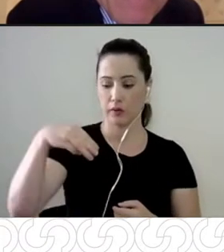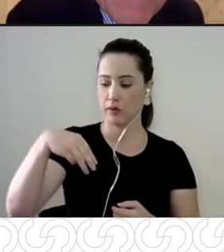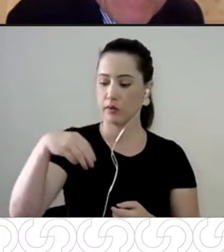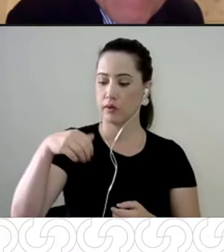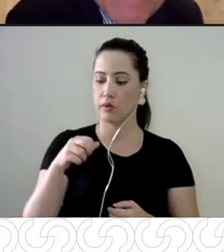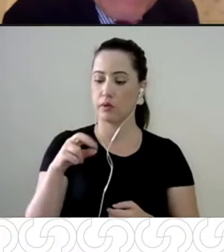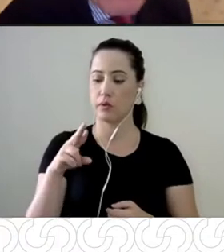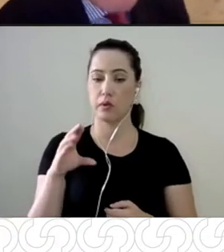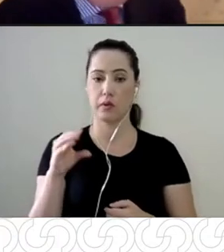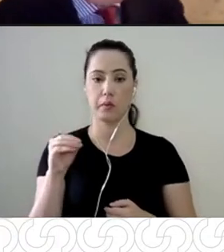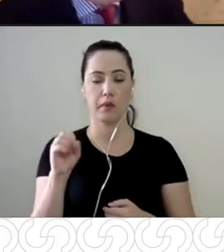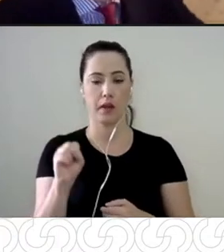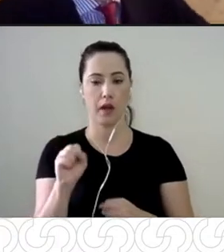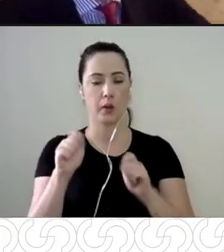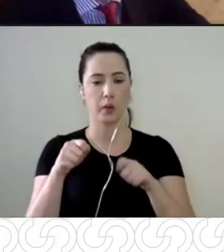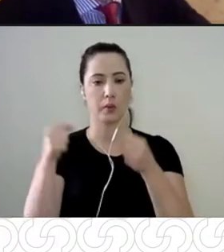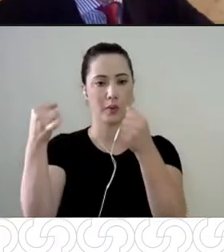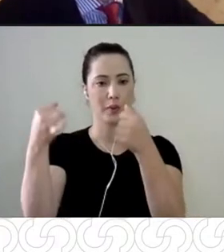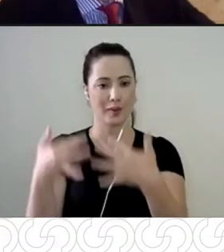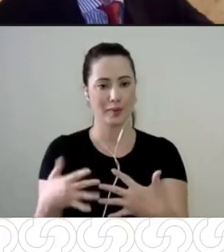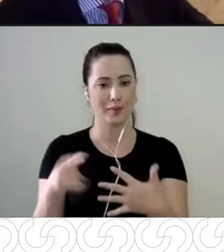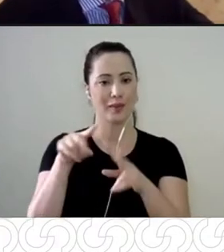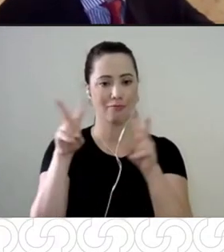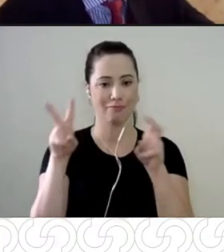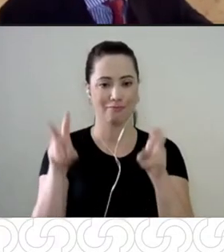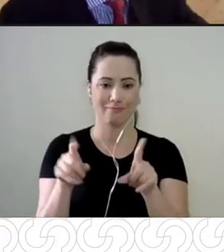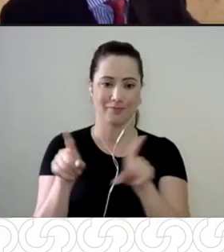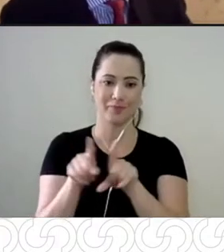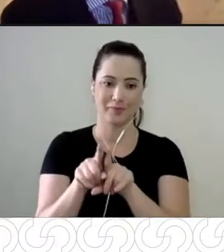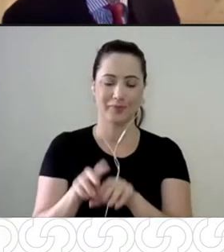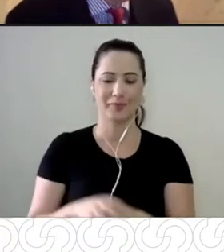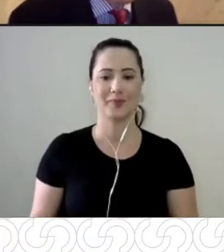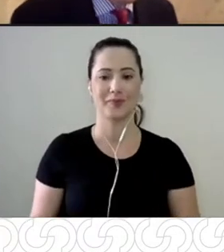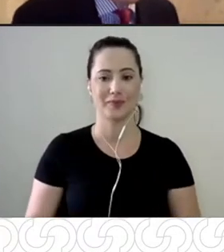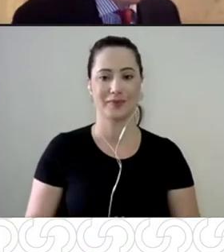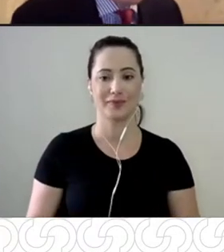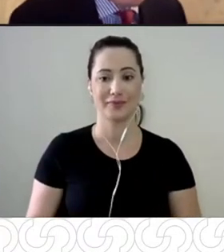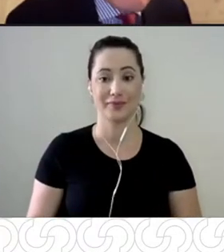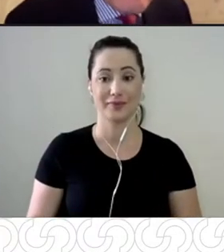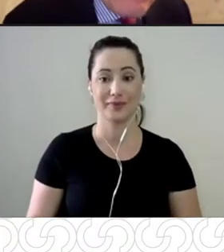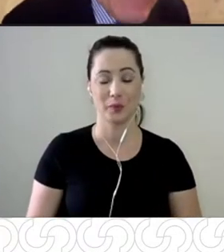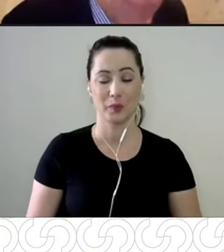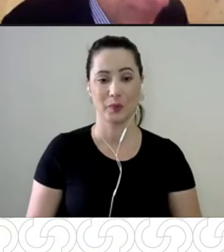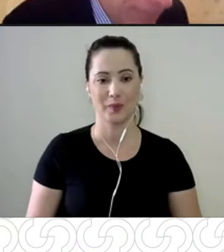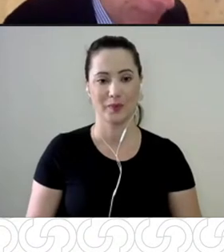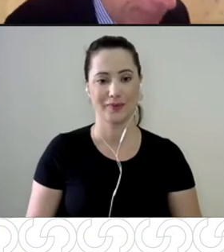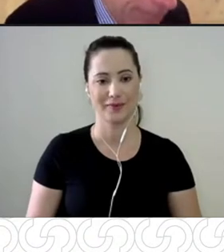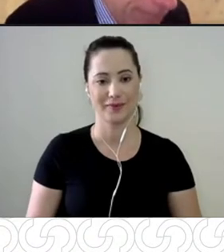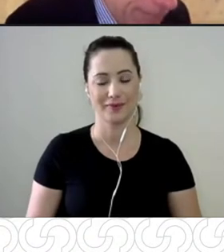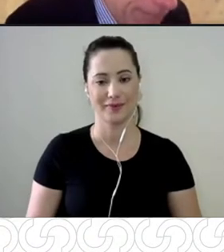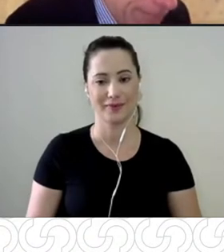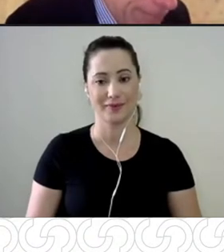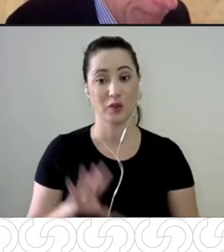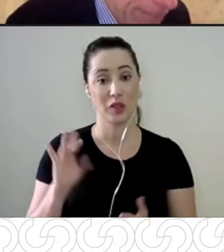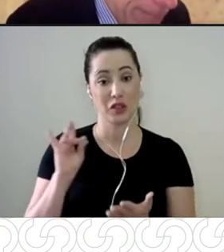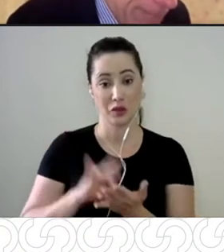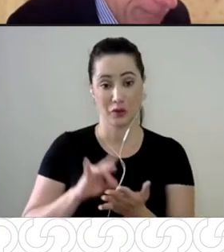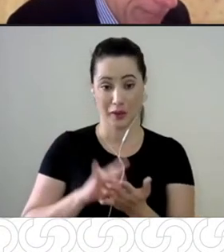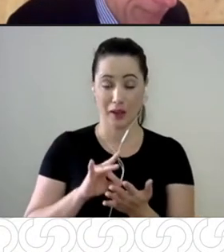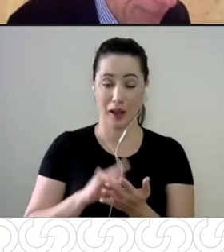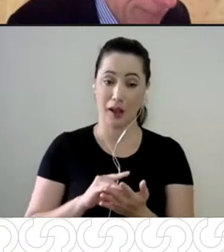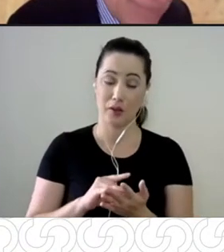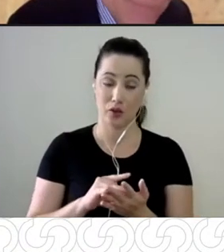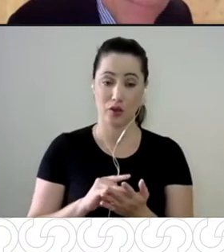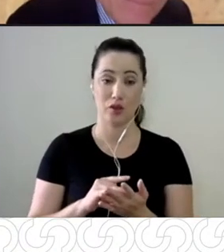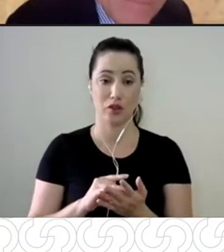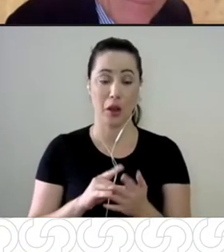também faça suas considerações sobre esse tema. Bom, na verdade, a pergunta tem dois grandes